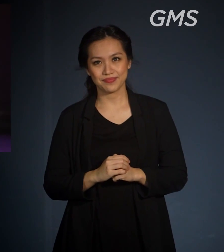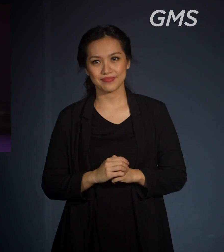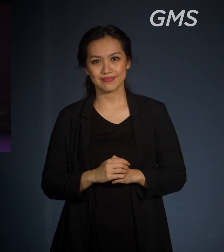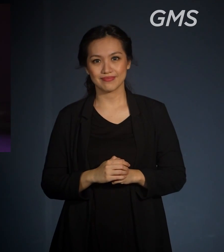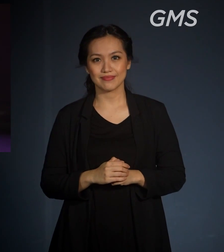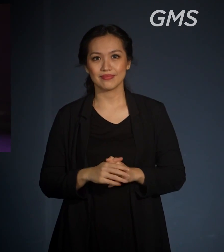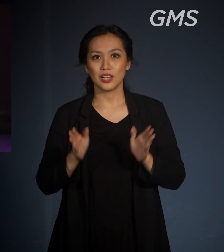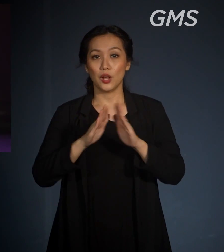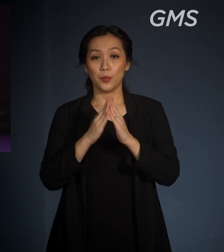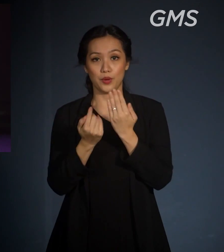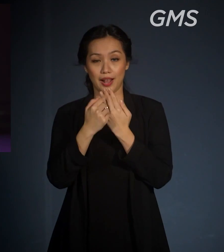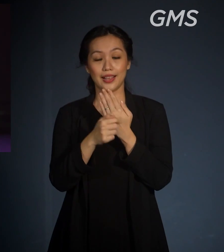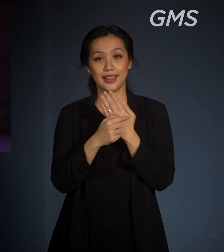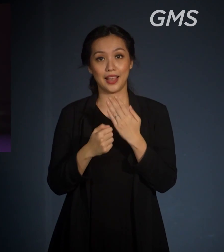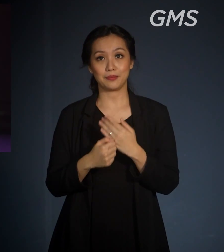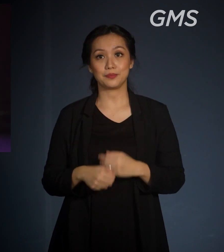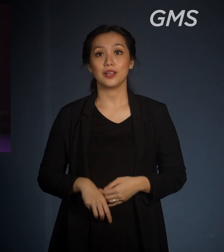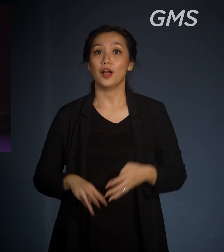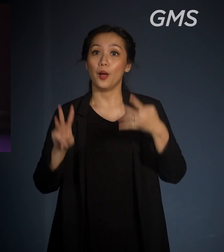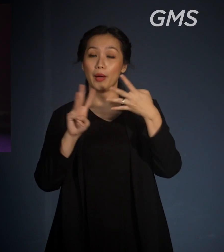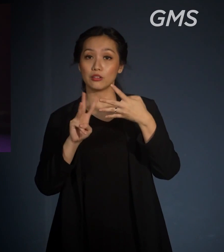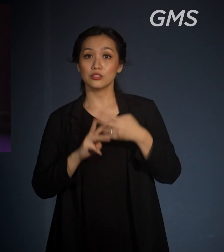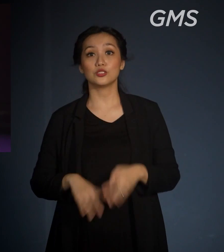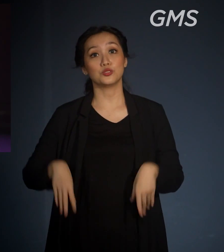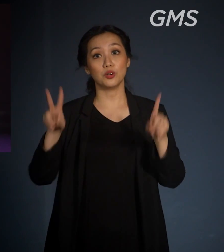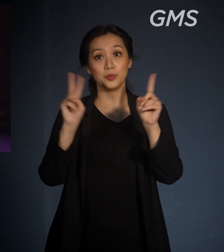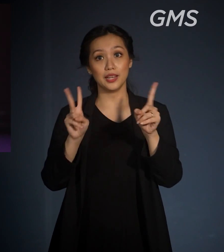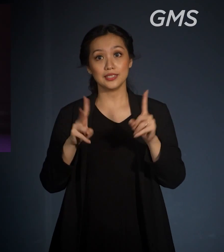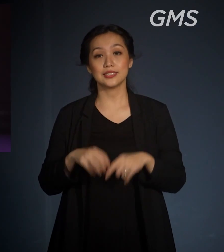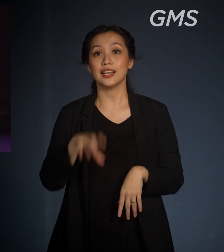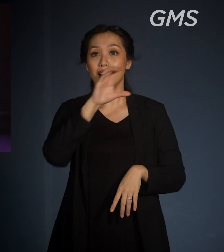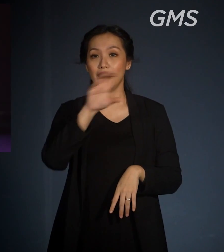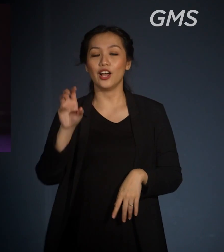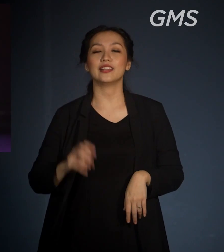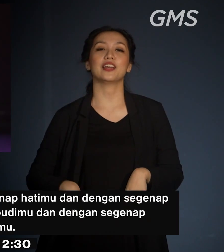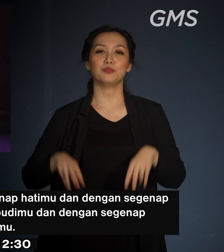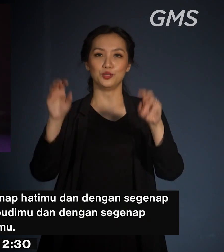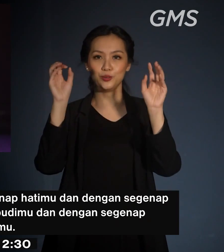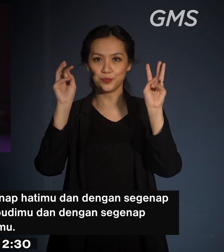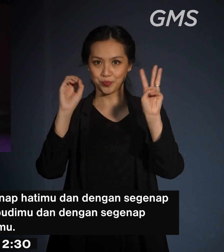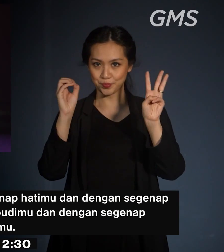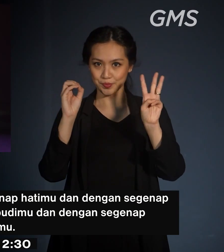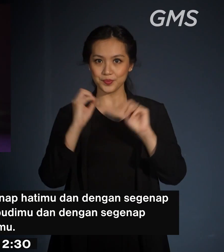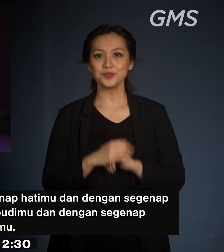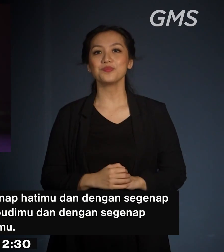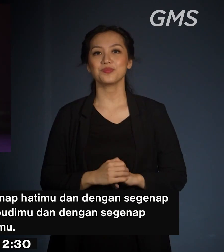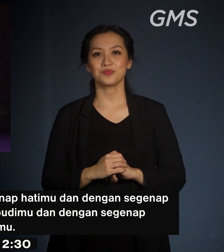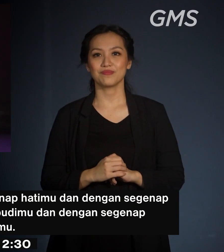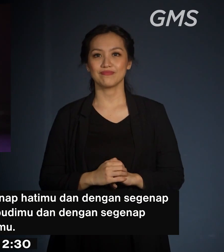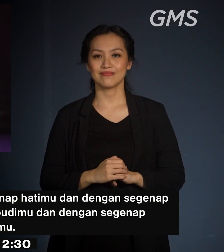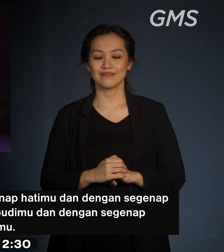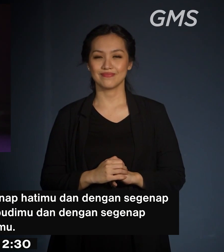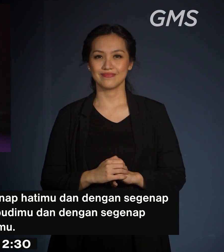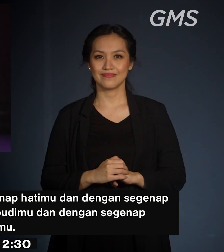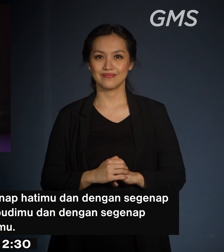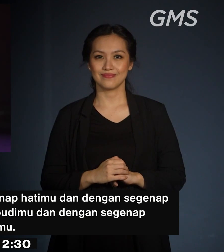ayatnya Markus 12 ayat yang ke-30. Markus pasal yang ke-12 ayat yang ke-30. Kasihilah Tuhan Allahmu dengan segenap